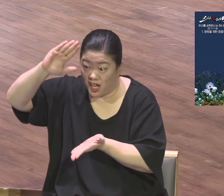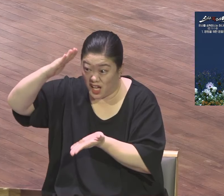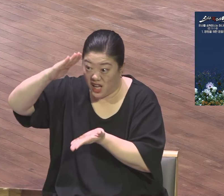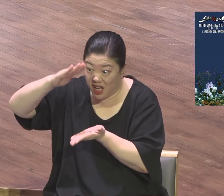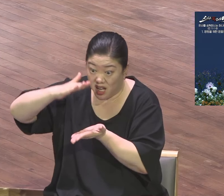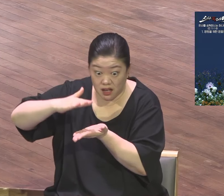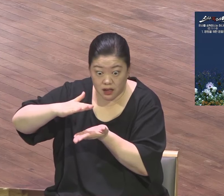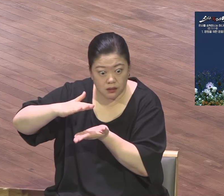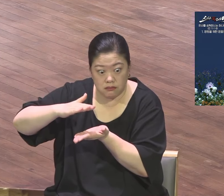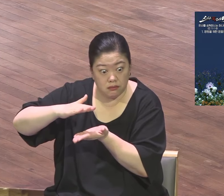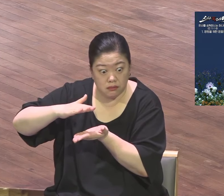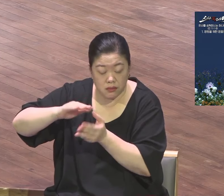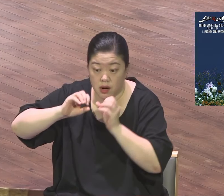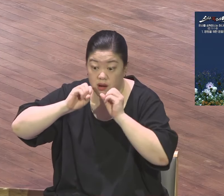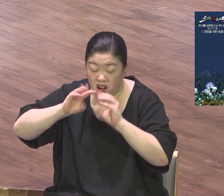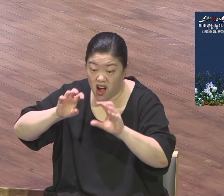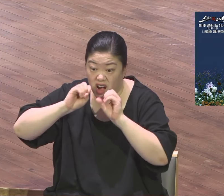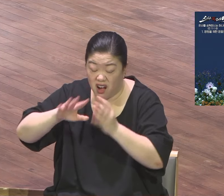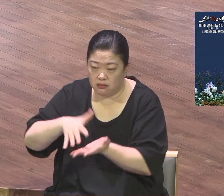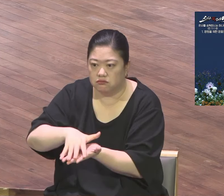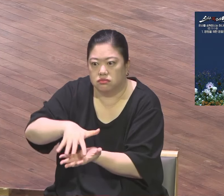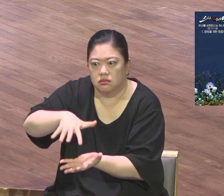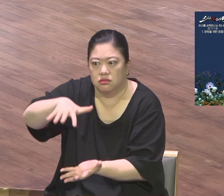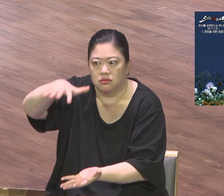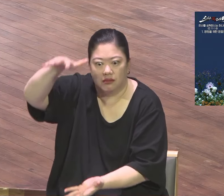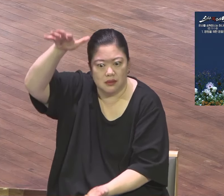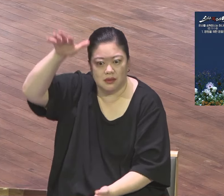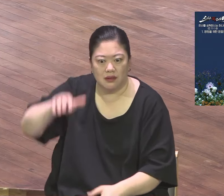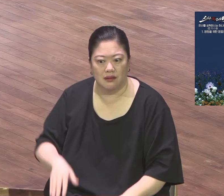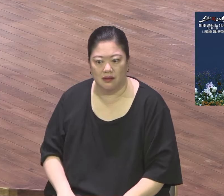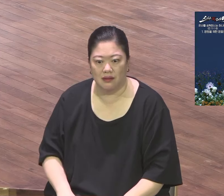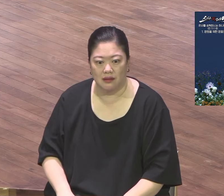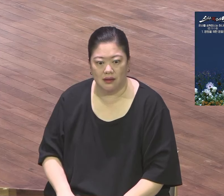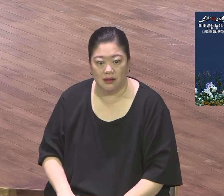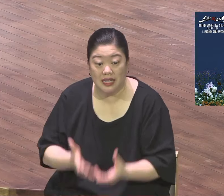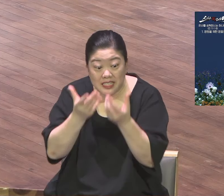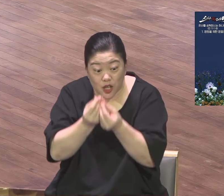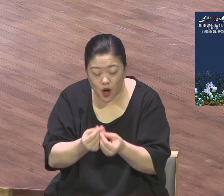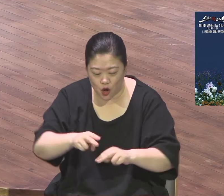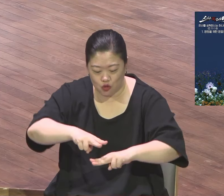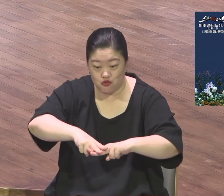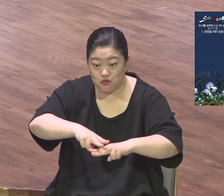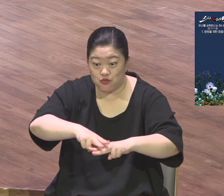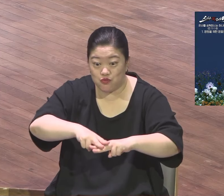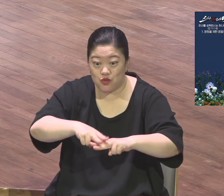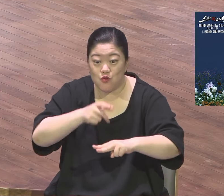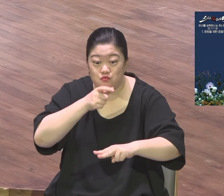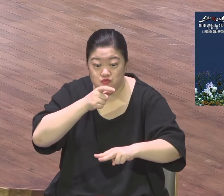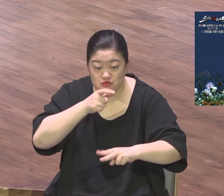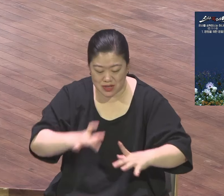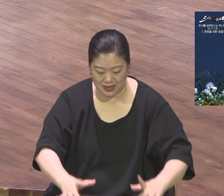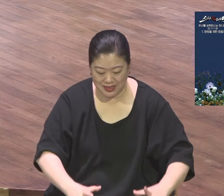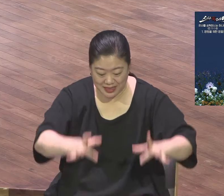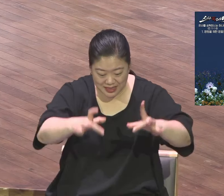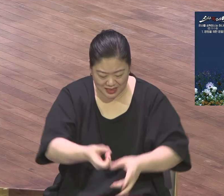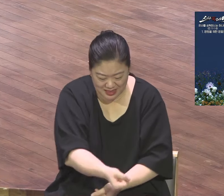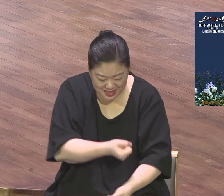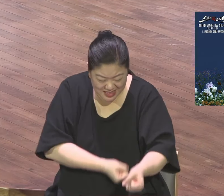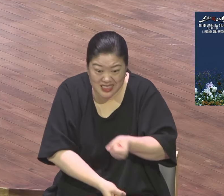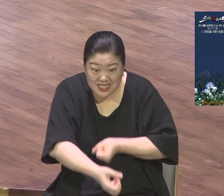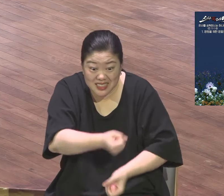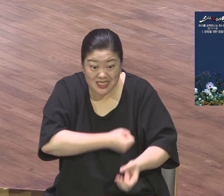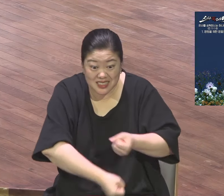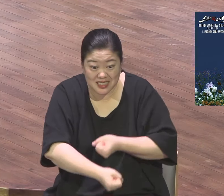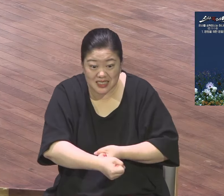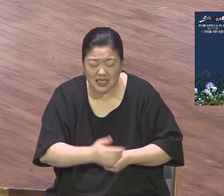전하면 전할수록 더 풍성해져요. 마치요 우물물에 물을 계속 퍼내도 옛날에는 여러분 우리 가난할 때는